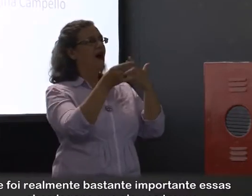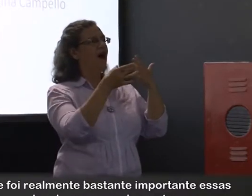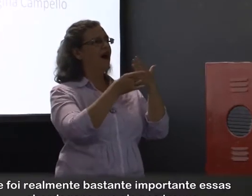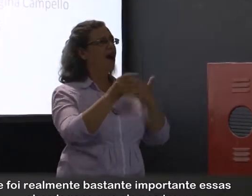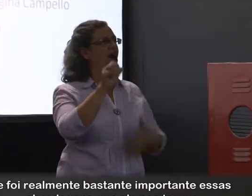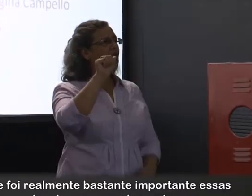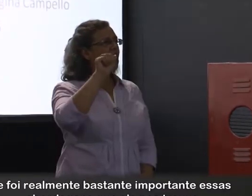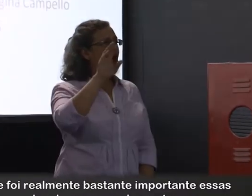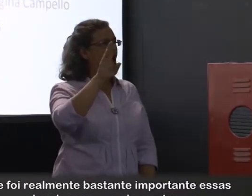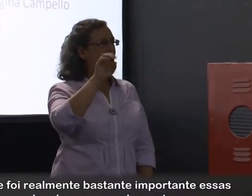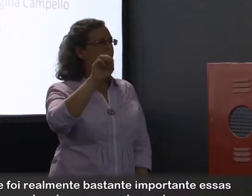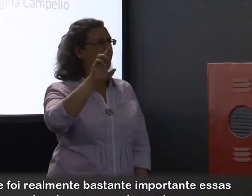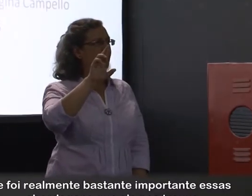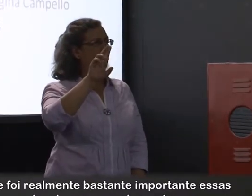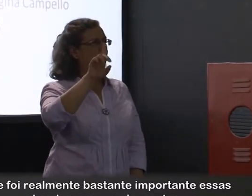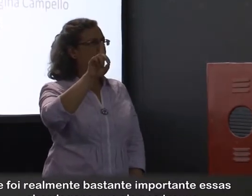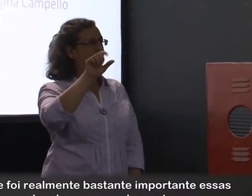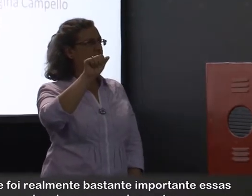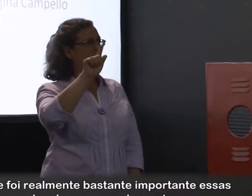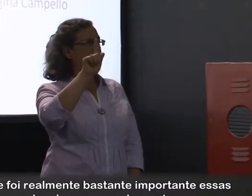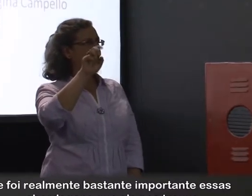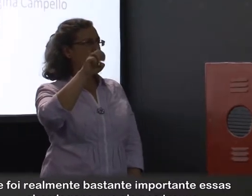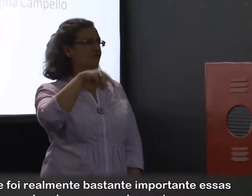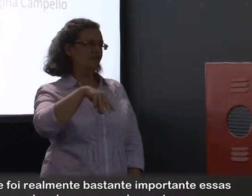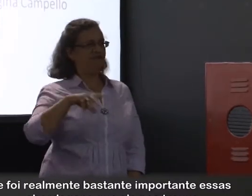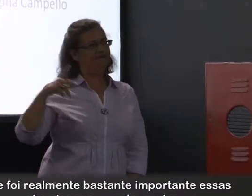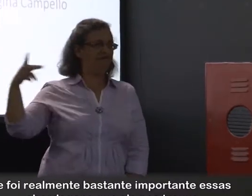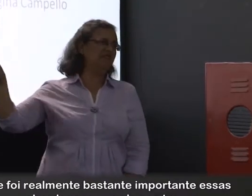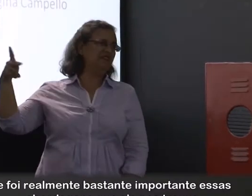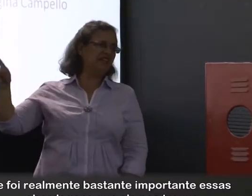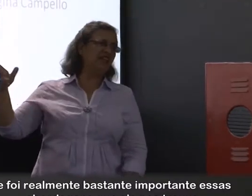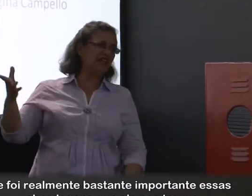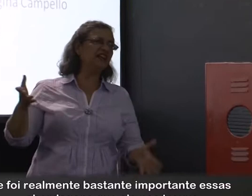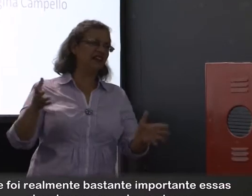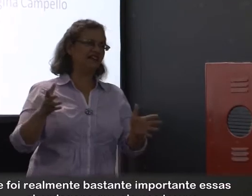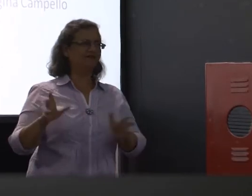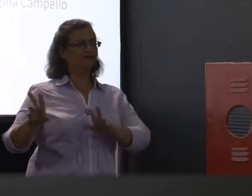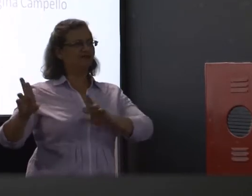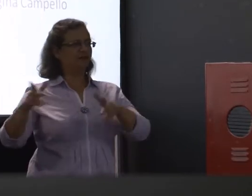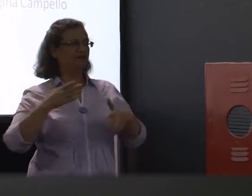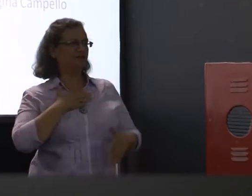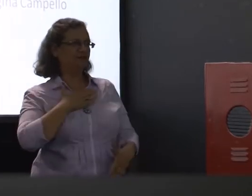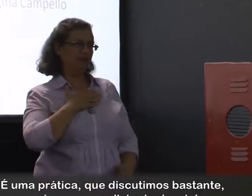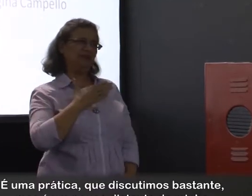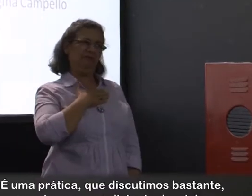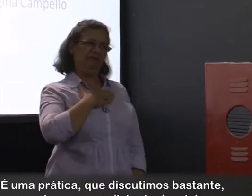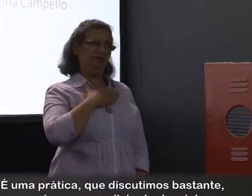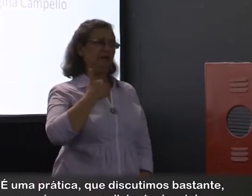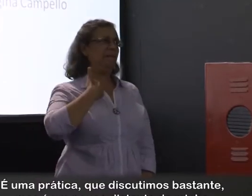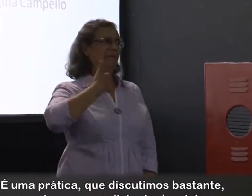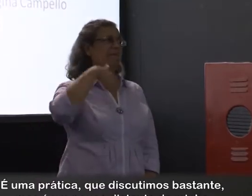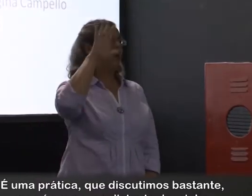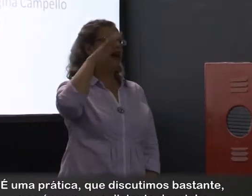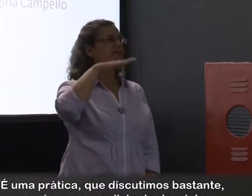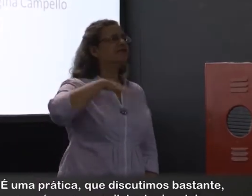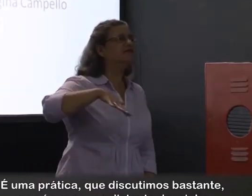e realmente foi bastante importante essas abordagens que ele trouxe aqui. Então, é uma prática um pouco diferente